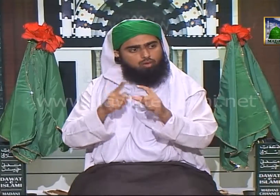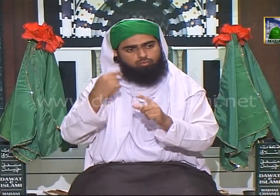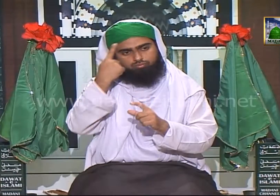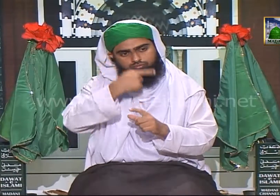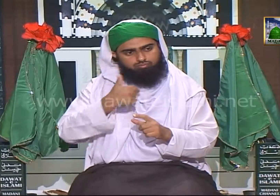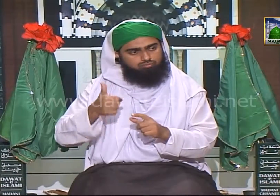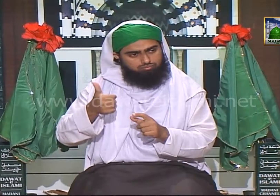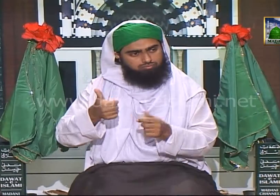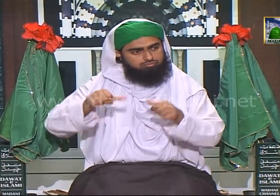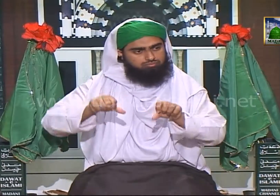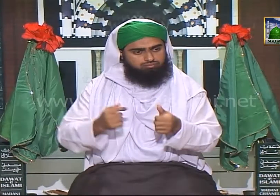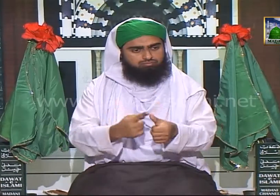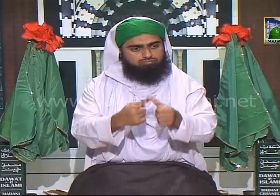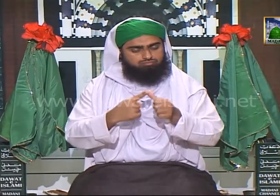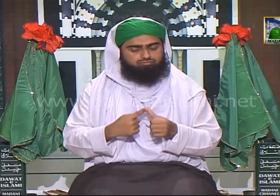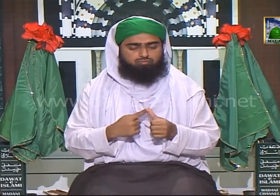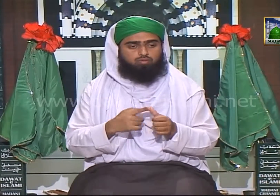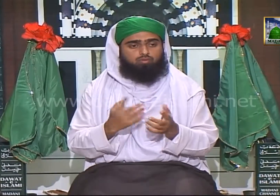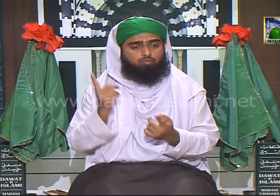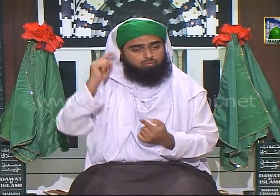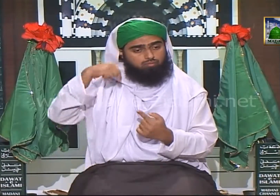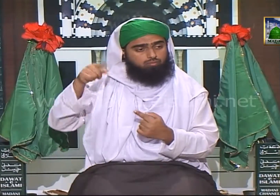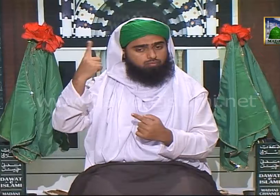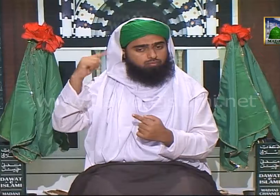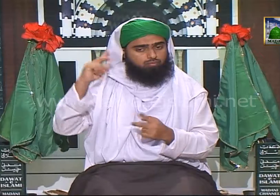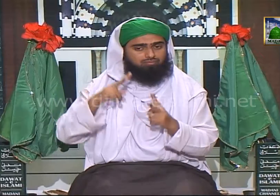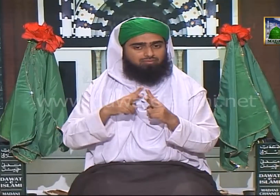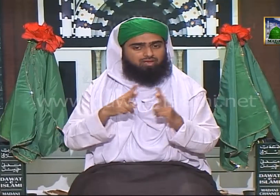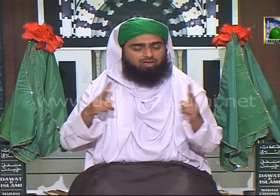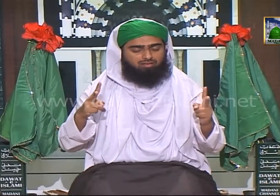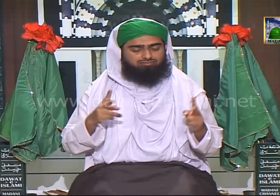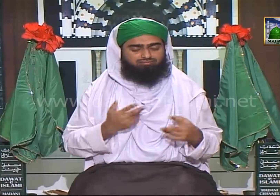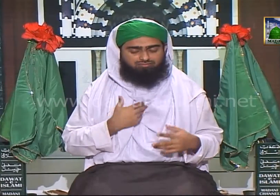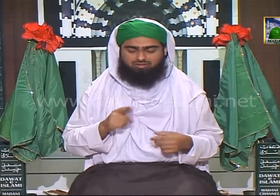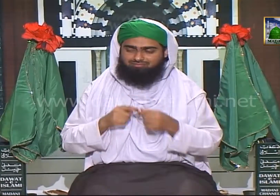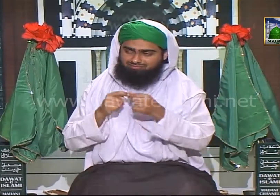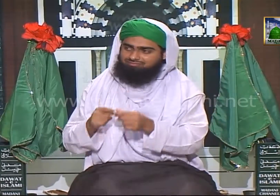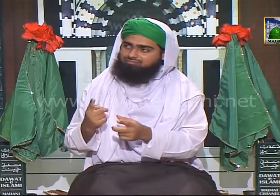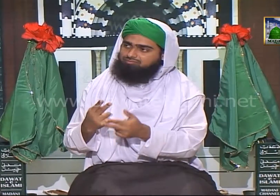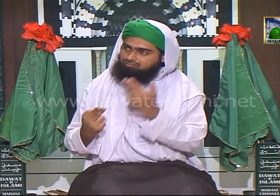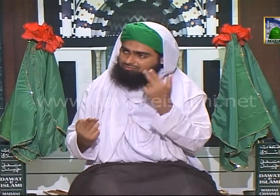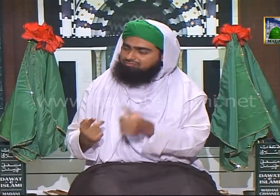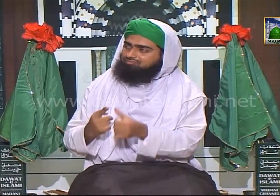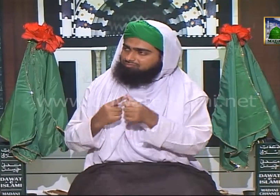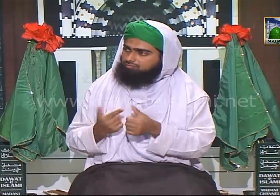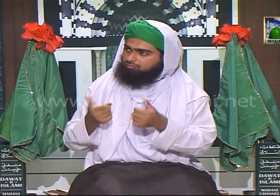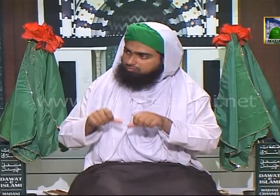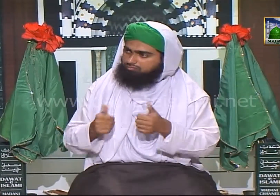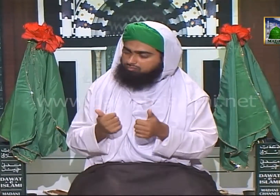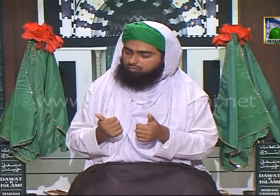داؤد کو تم نے کیسا پایا. اور یہ بزرگان دین کا ایک عجیب ظرف ہوتا ہے. ہم اگر معلومات کریں بھی کسی سے اور ہمیں معلوم ہو